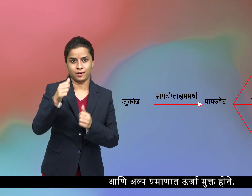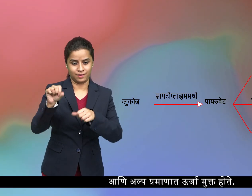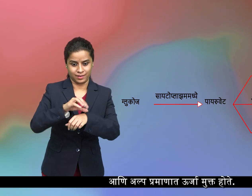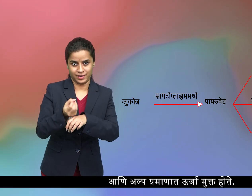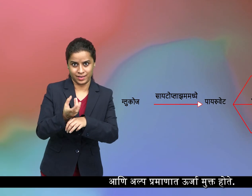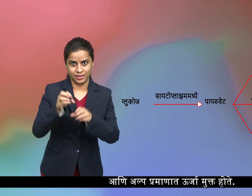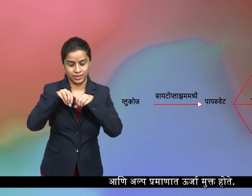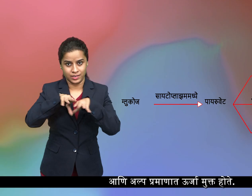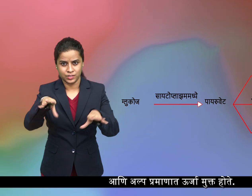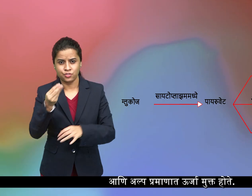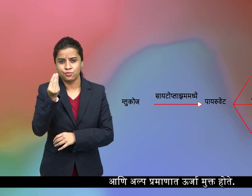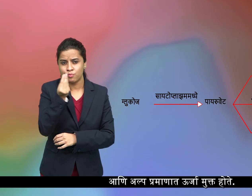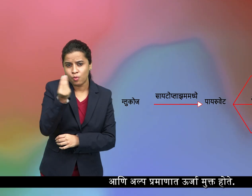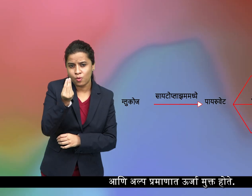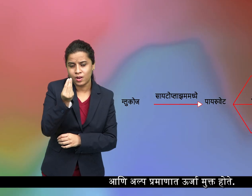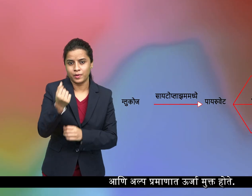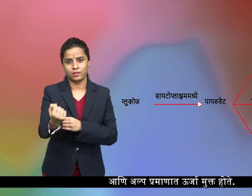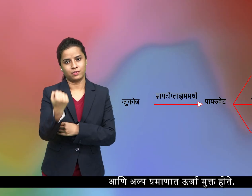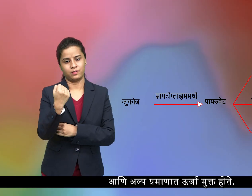आणि अल्प प्रमाणात ऊर्जा मुक्त होते.